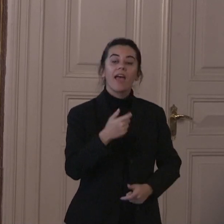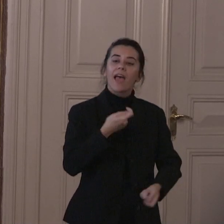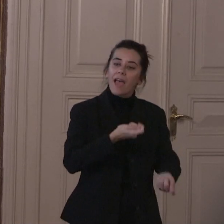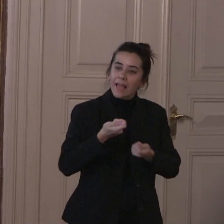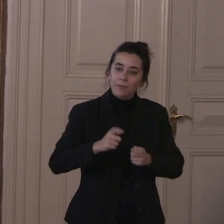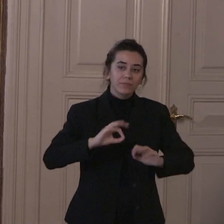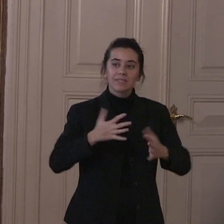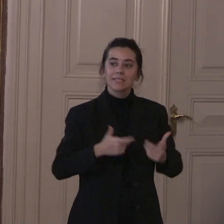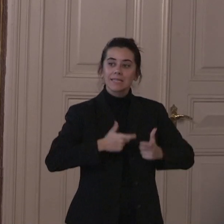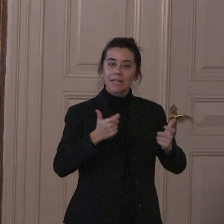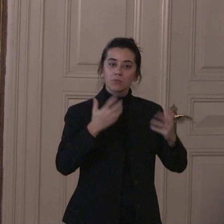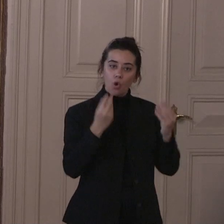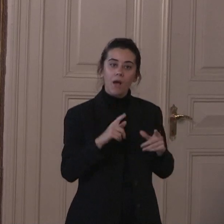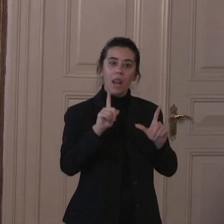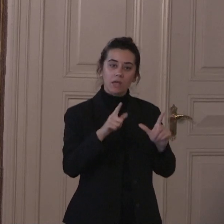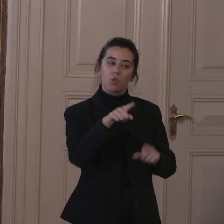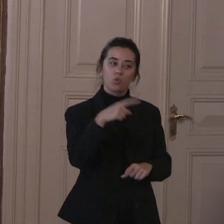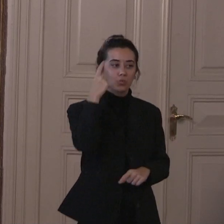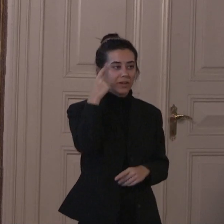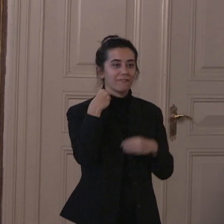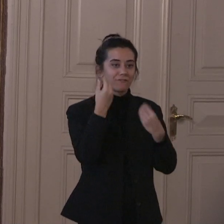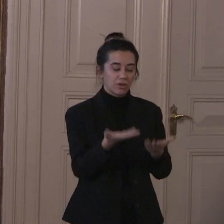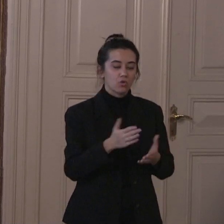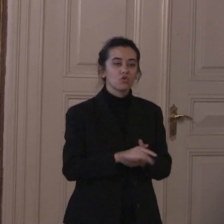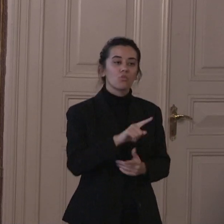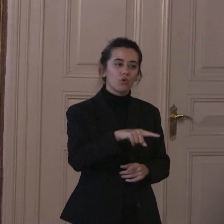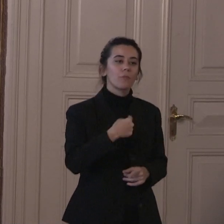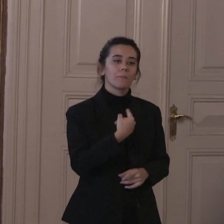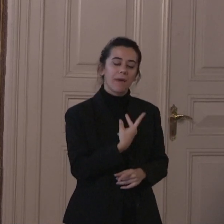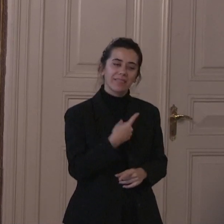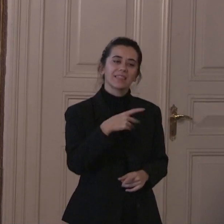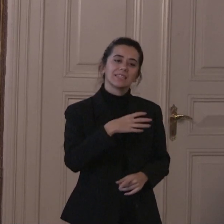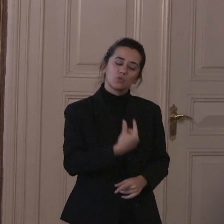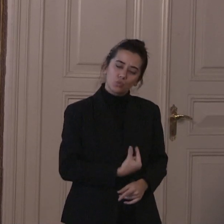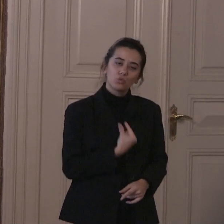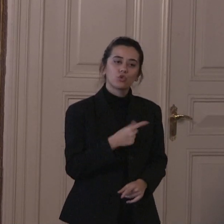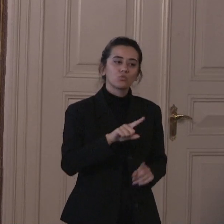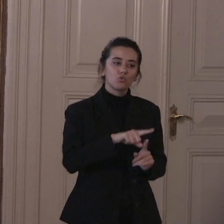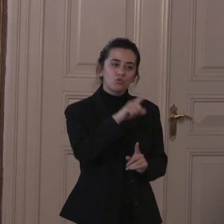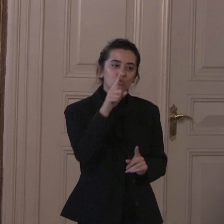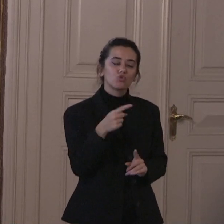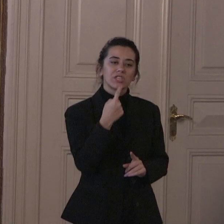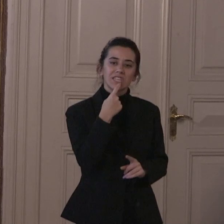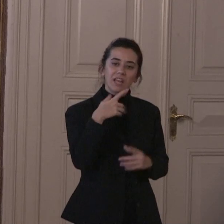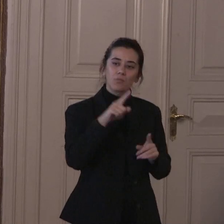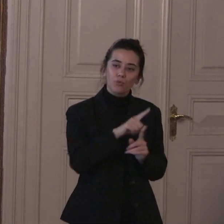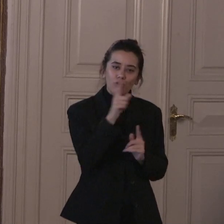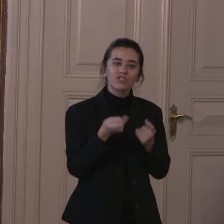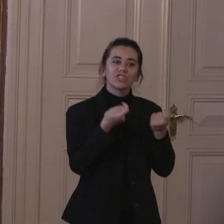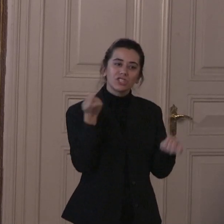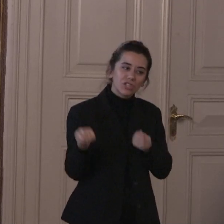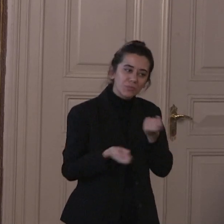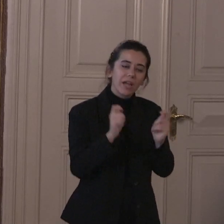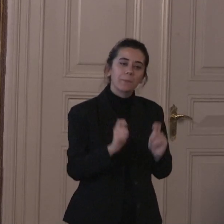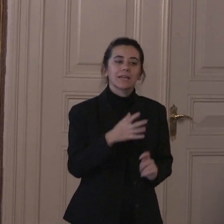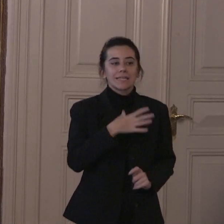beraber. Umarım uzun yıllar daha bu konuda görev yapmaya devam ederim. Teşekkür ederim.